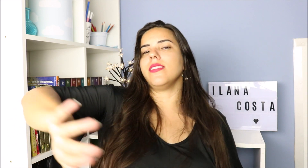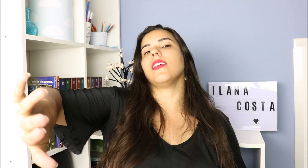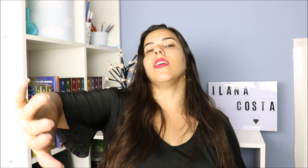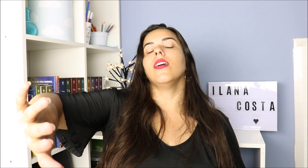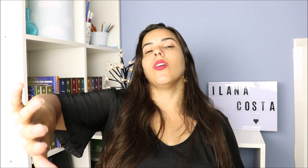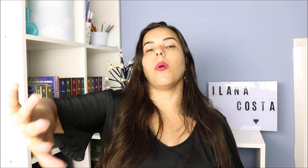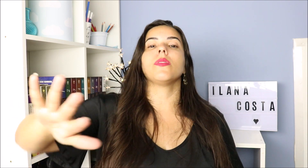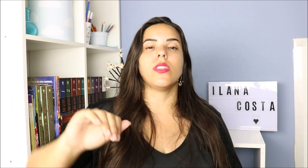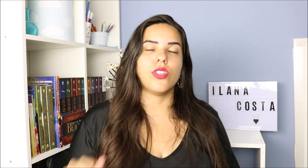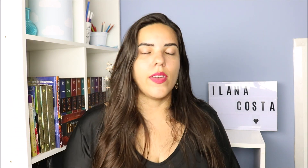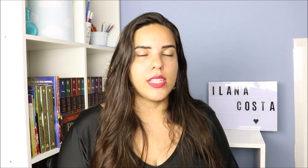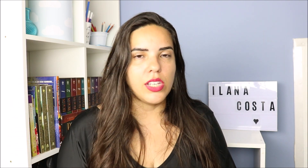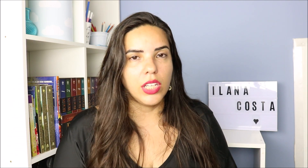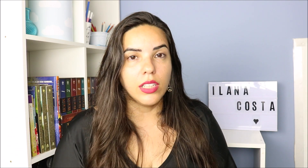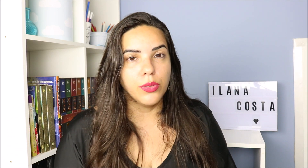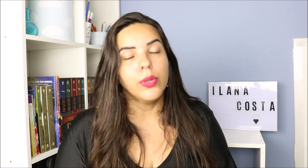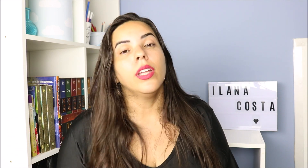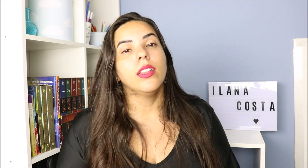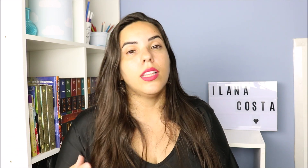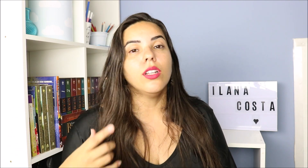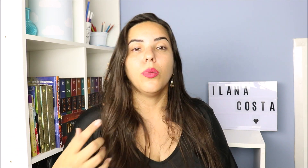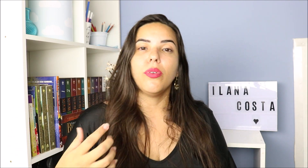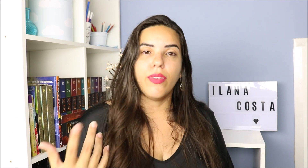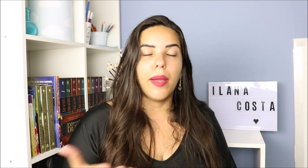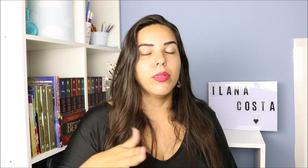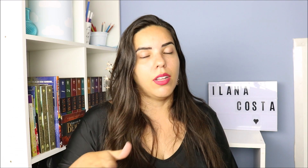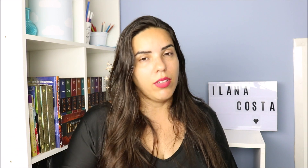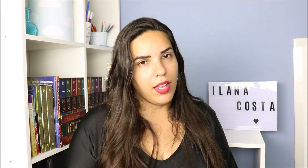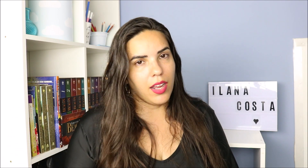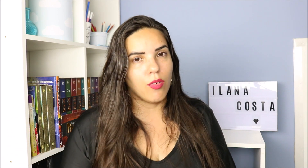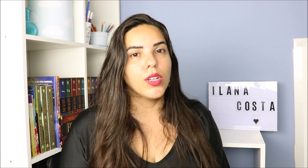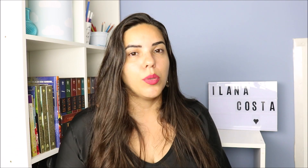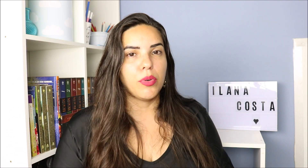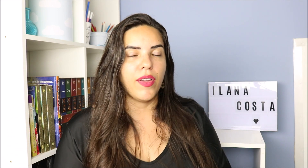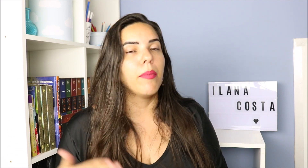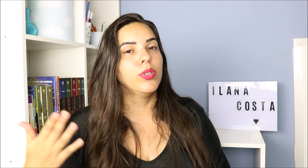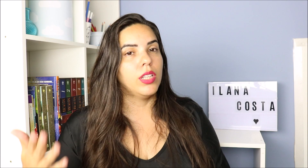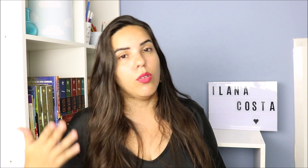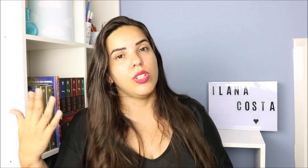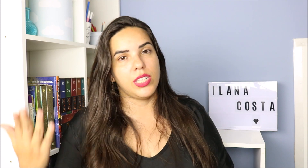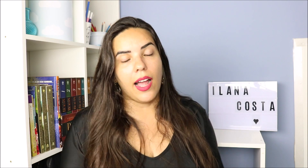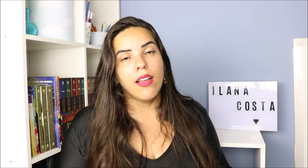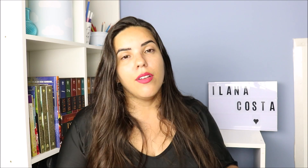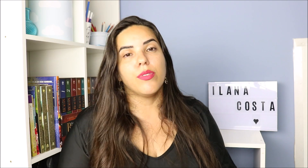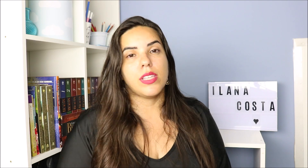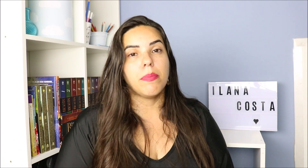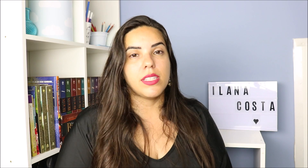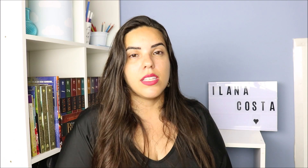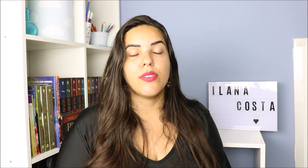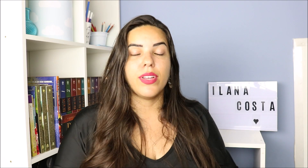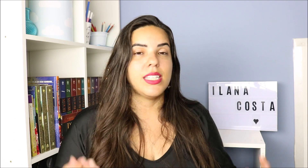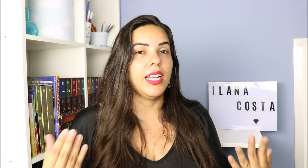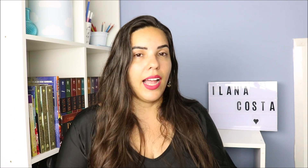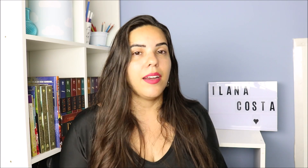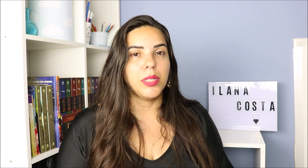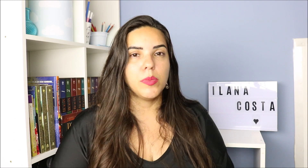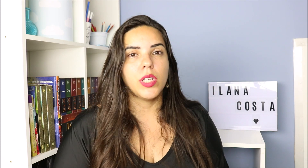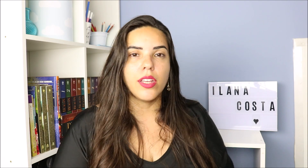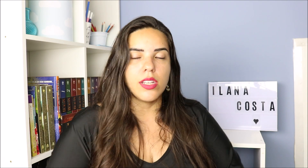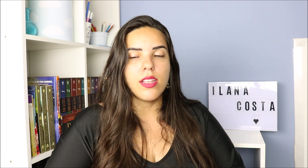assim, como se você estivesse rejeitando. Tanto para o verbo não querer quanto para o verbo não gostar, você precisa fazer cara mesmo de rejeição.